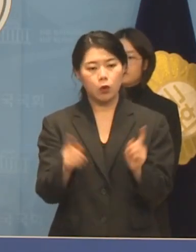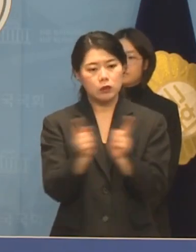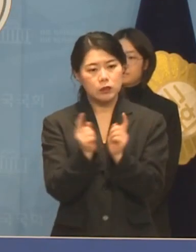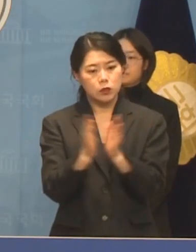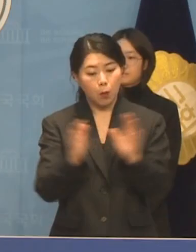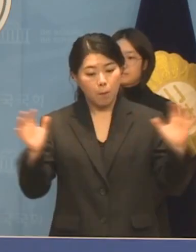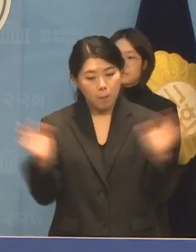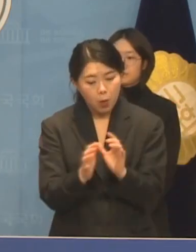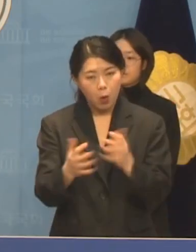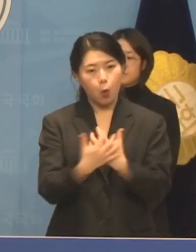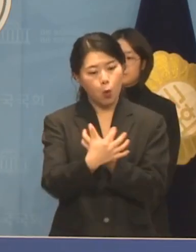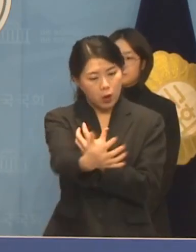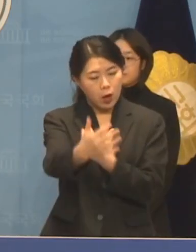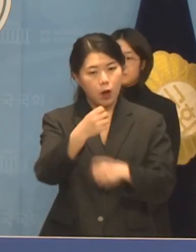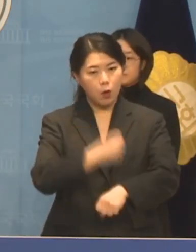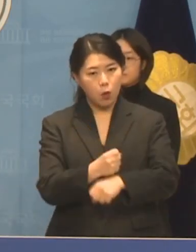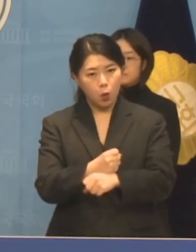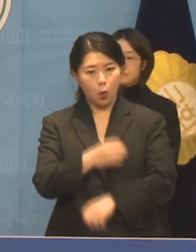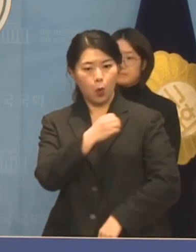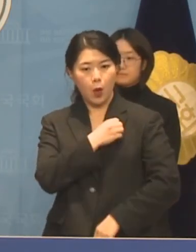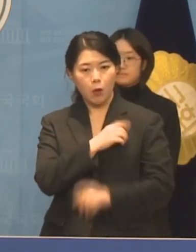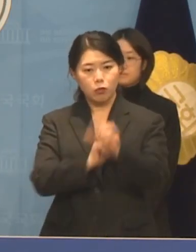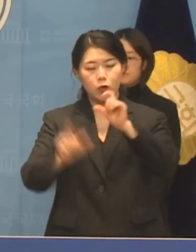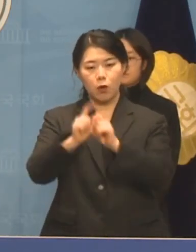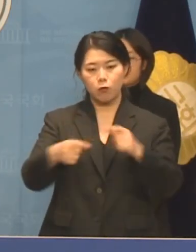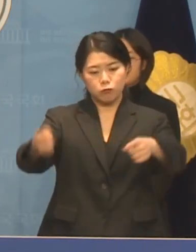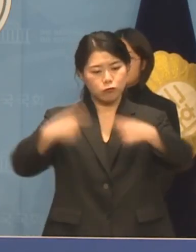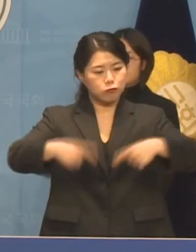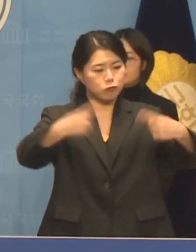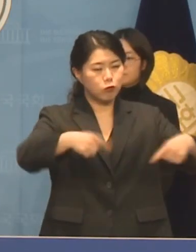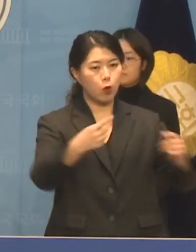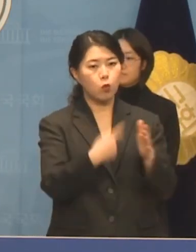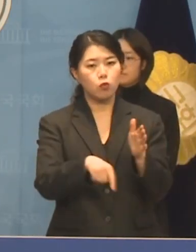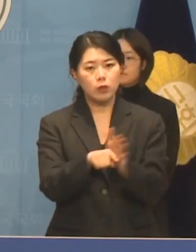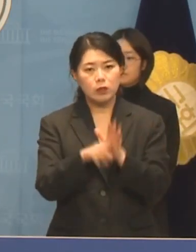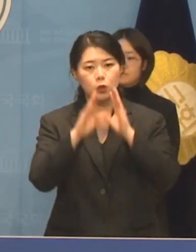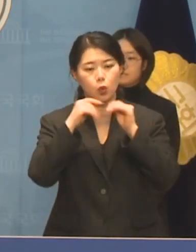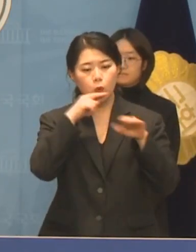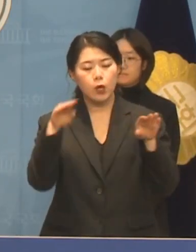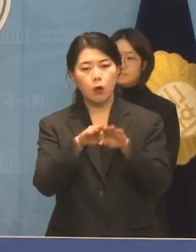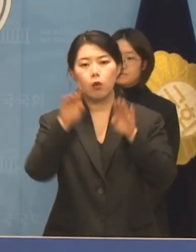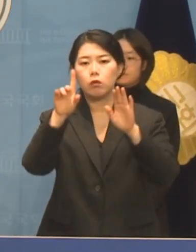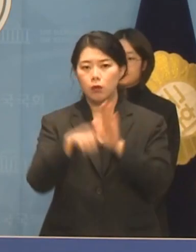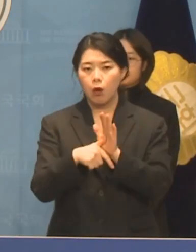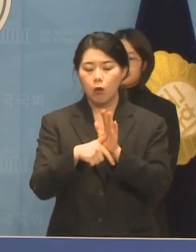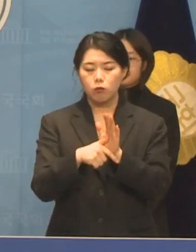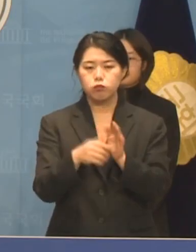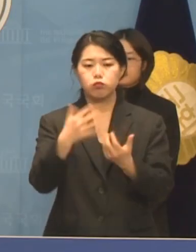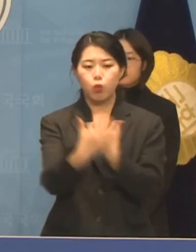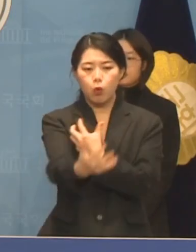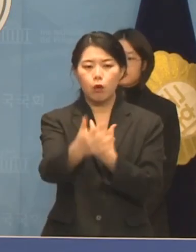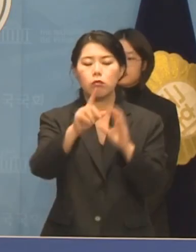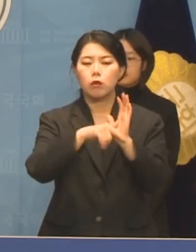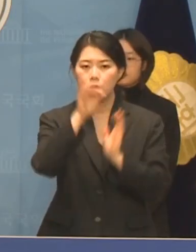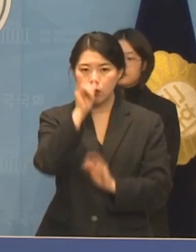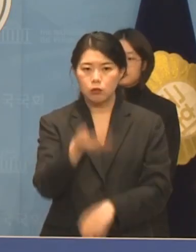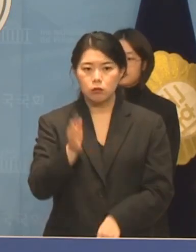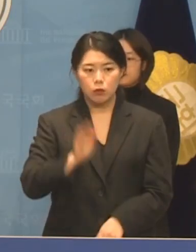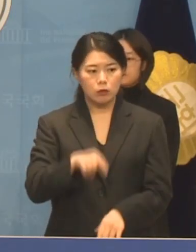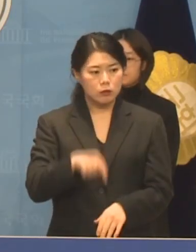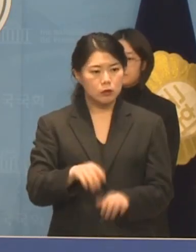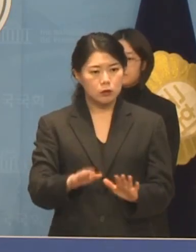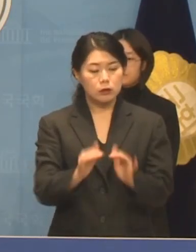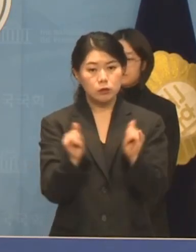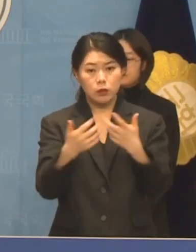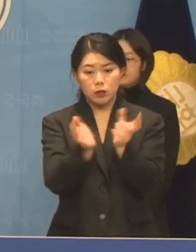현장총회를 진행하며 더 많은 회원들을 참여할 수 있도록 주말에 정기총회를 하는 경우도 많습니다. 그러나 국내 비영리